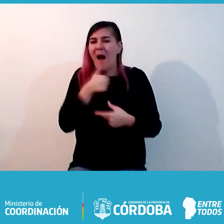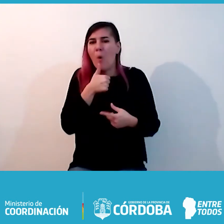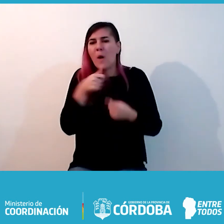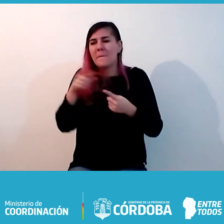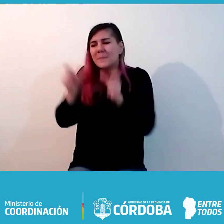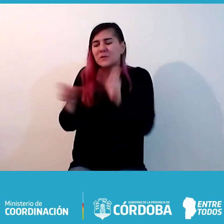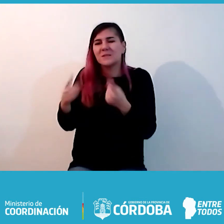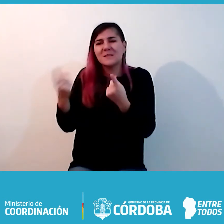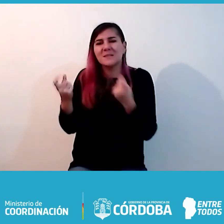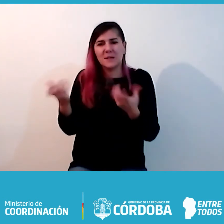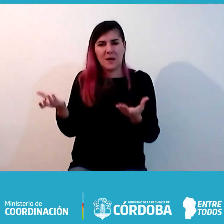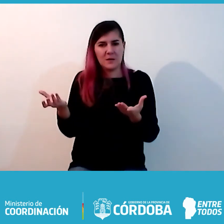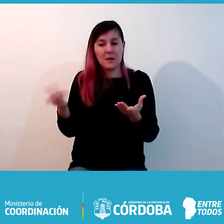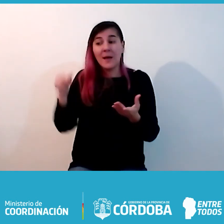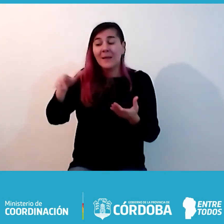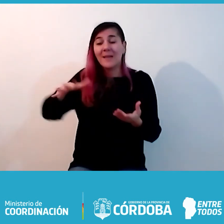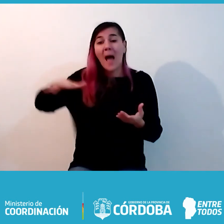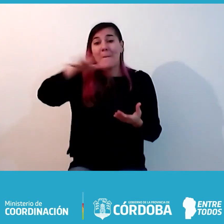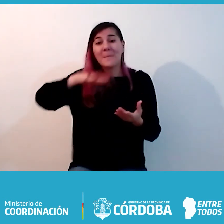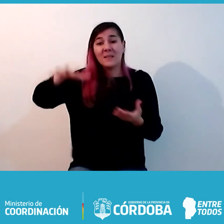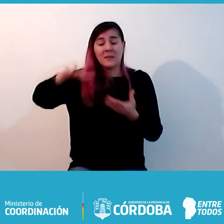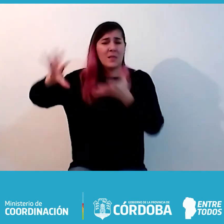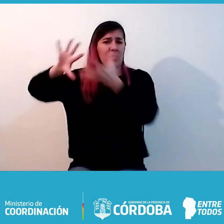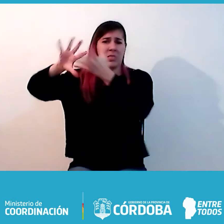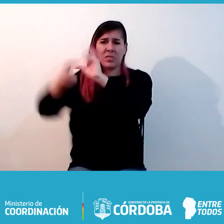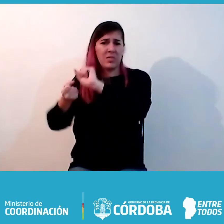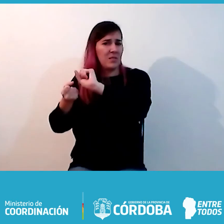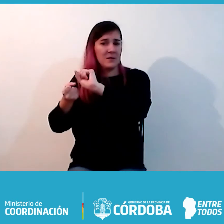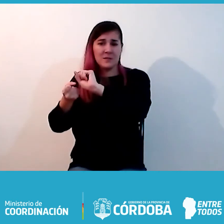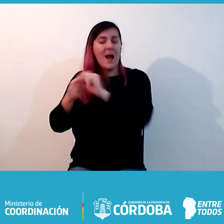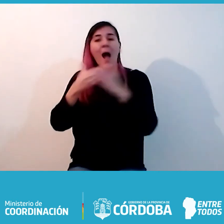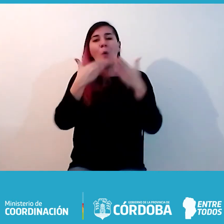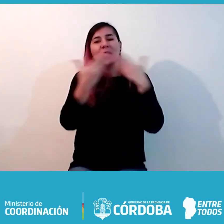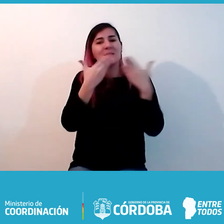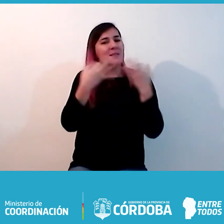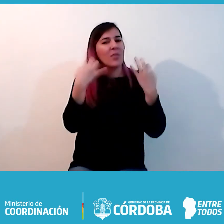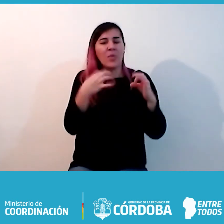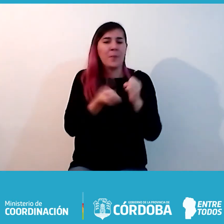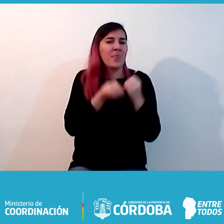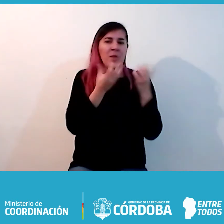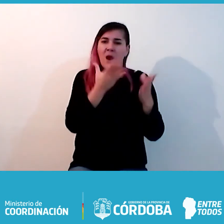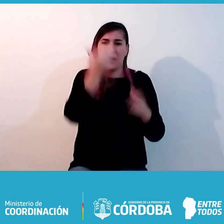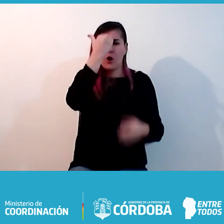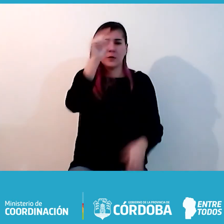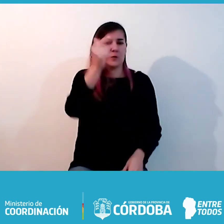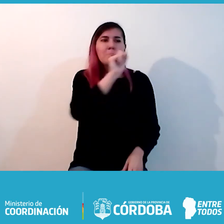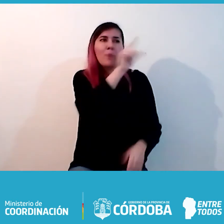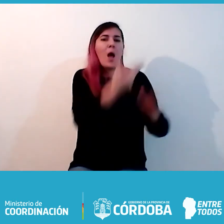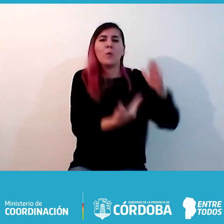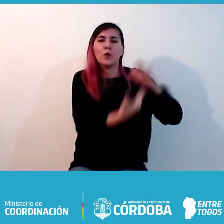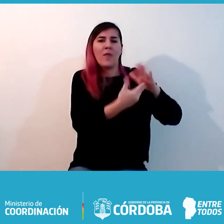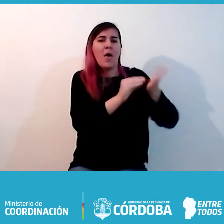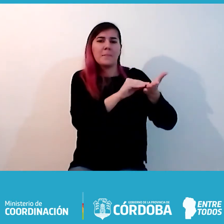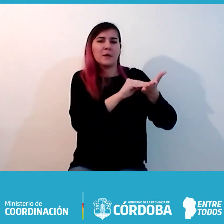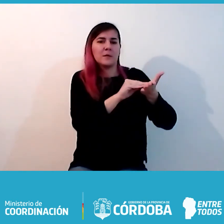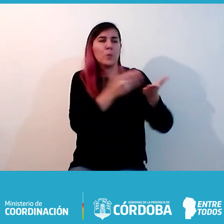lo necesitan. Este ambiente está siendo destruido. Resalta que esta audiencia debe ser declarada inconstitucional por las autoridades administrativas y